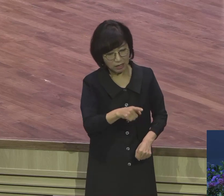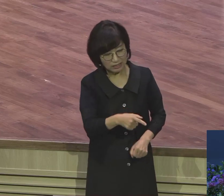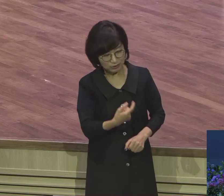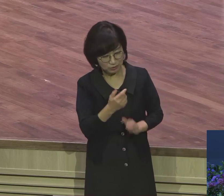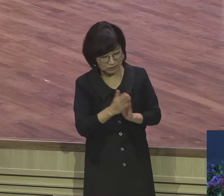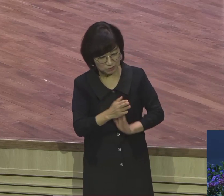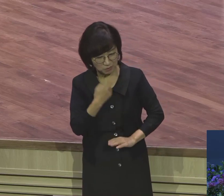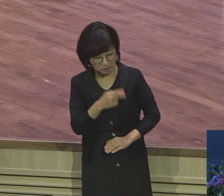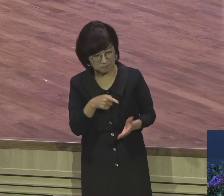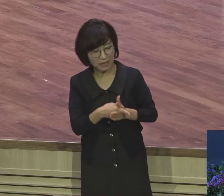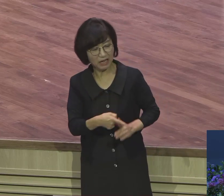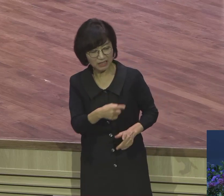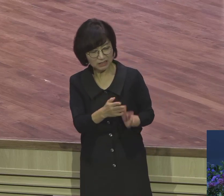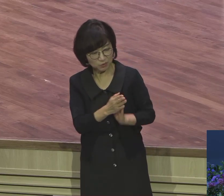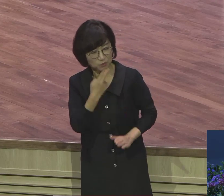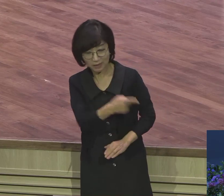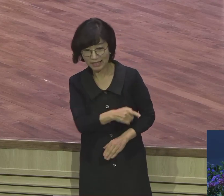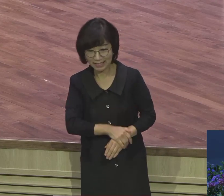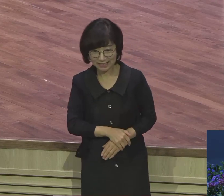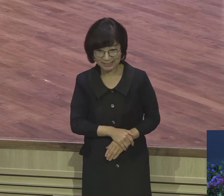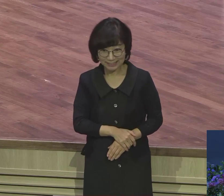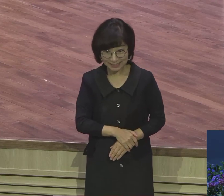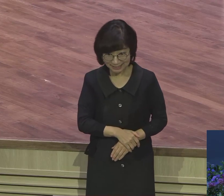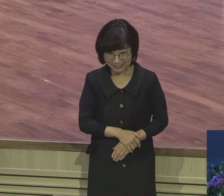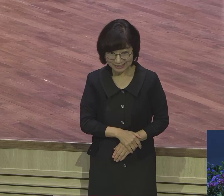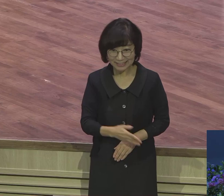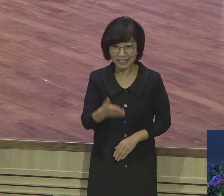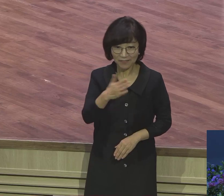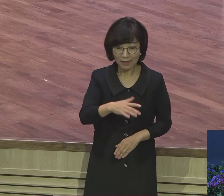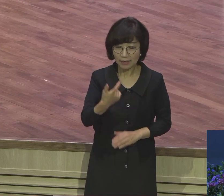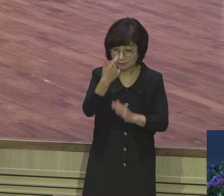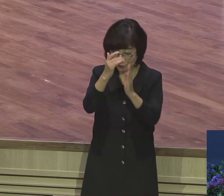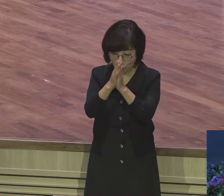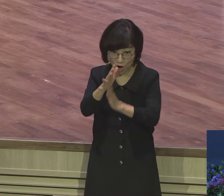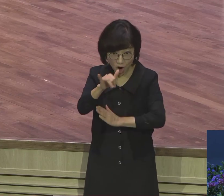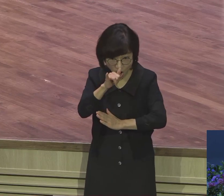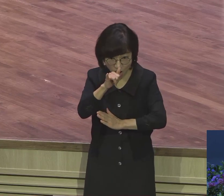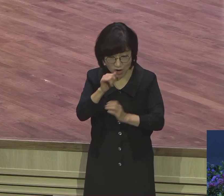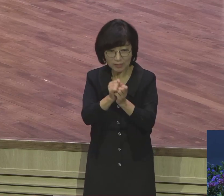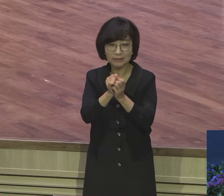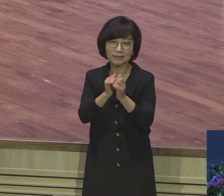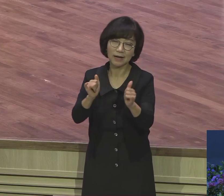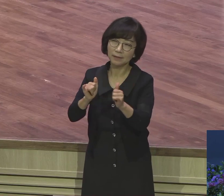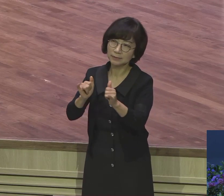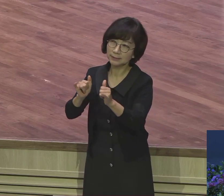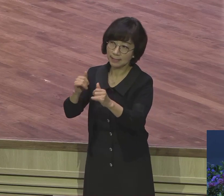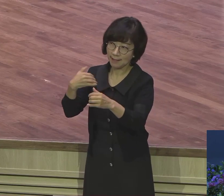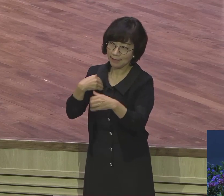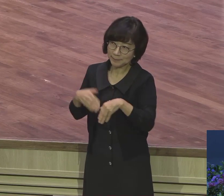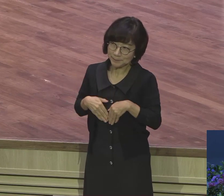당신 일을 더 기도하는 사람은 하나님이 많은 일을 해주세요.